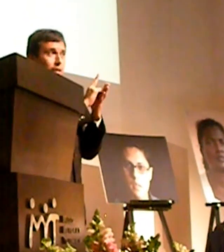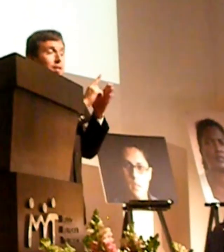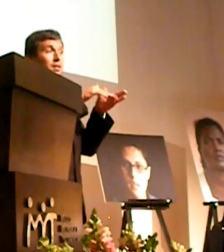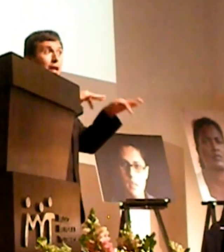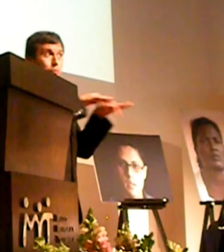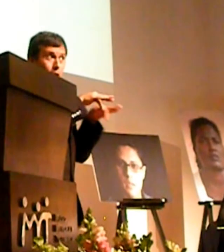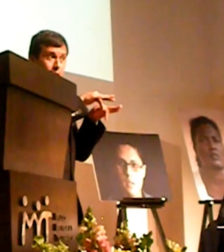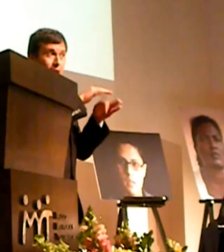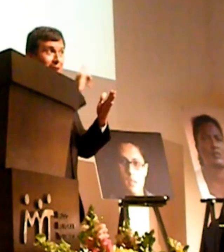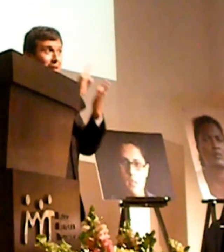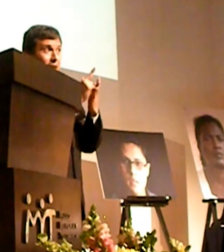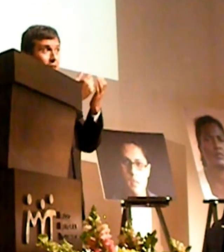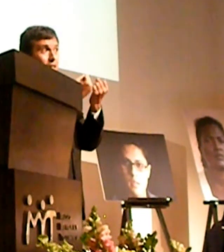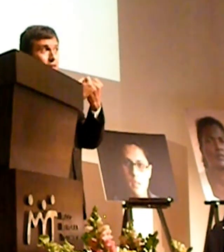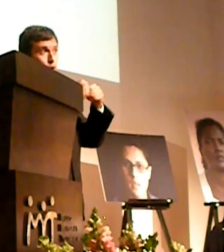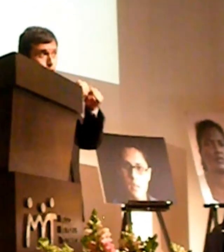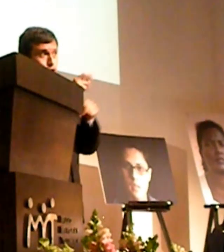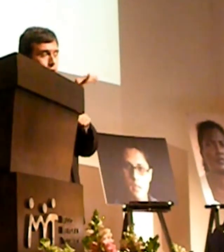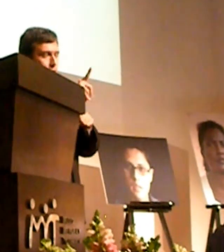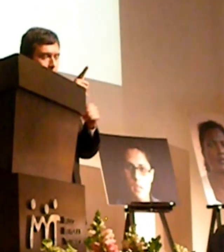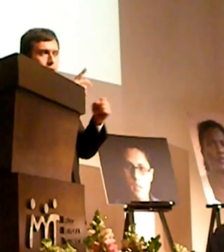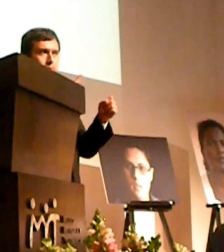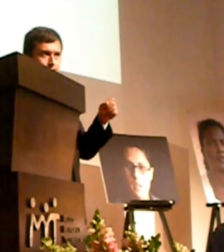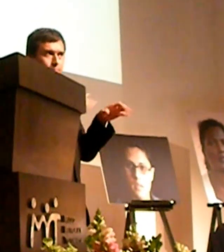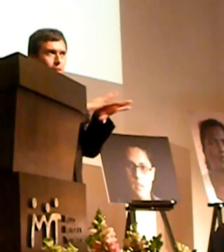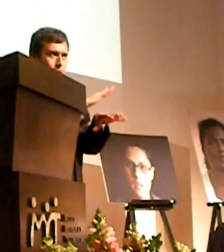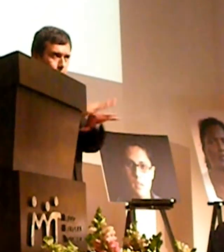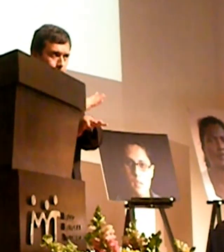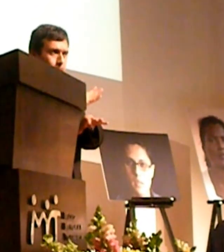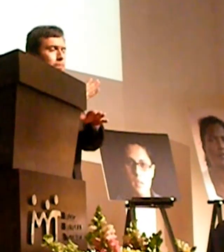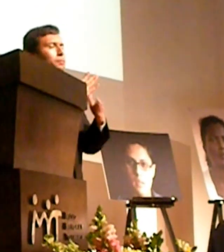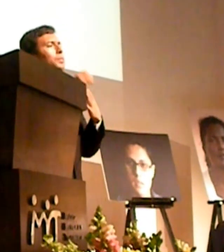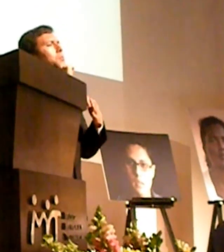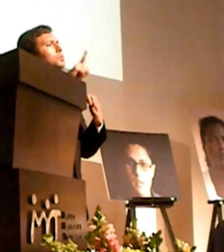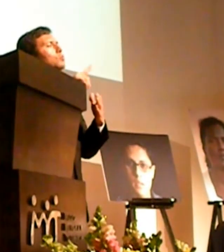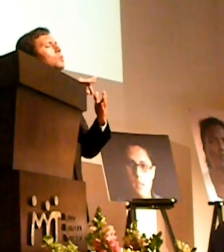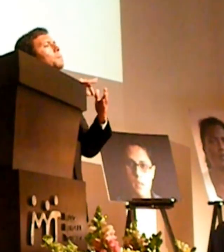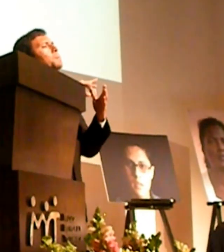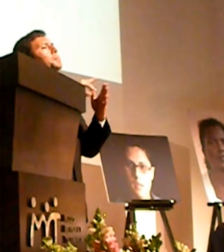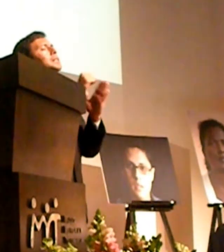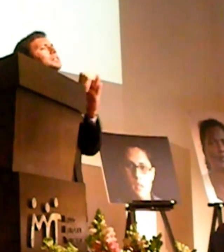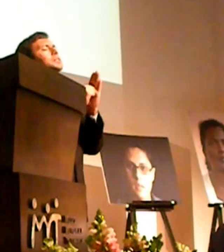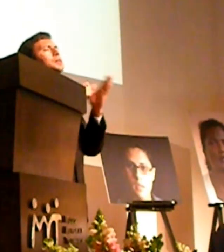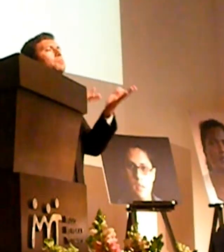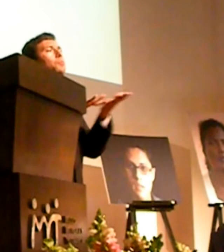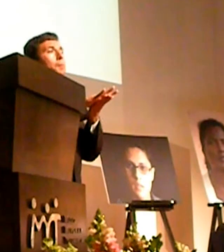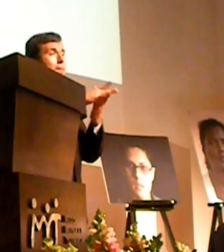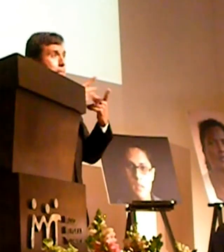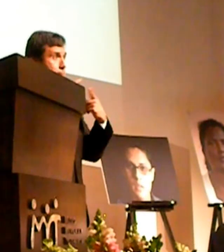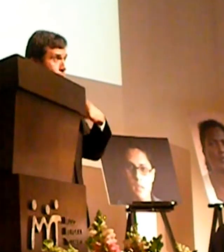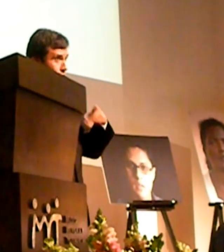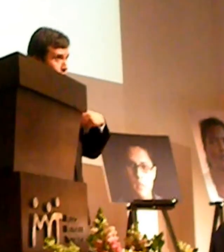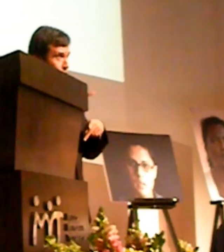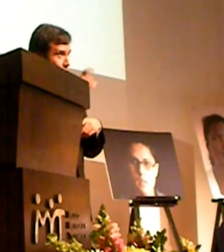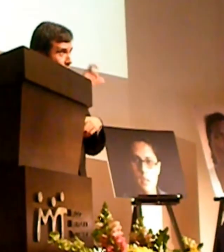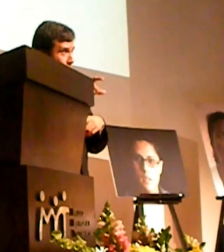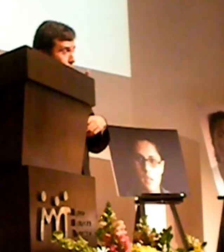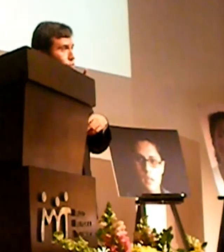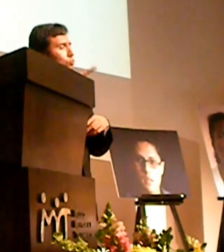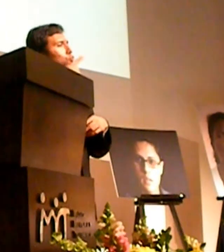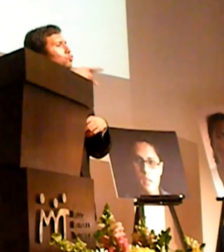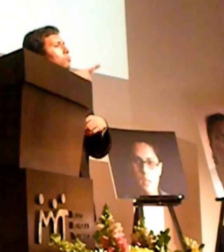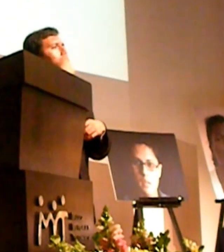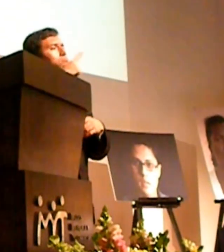seguro social que correspondan. Establecer sistemas de apoyo para que ninguna persona sea sustituida en su toma de